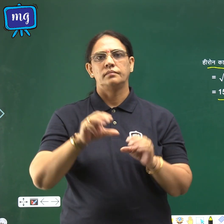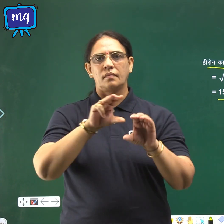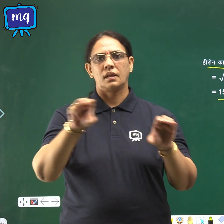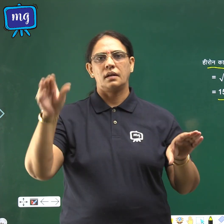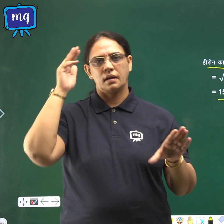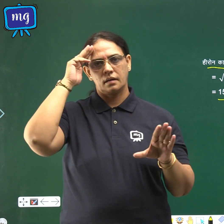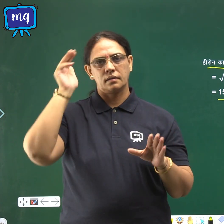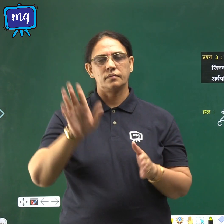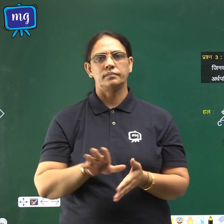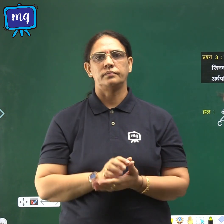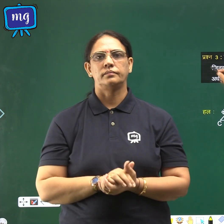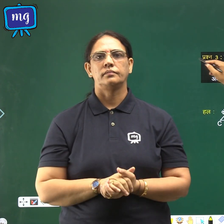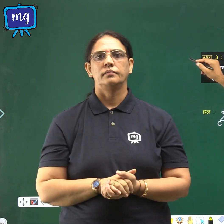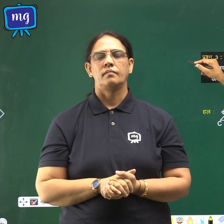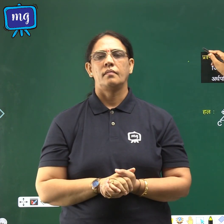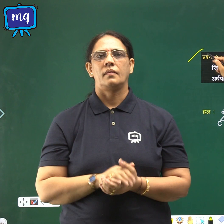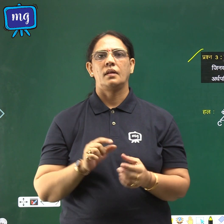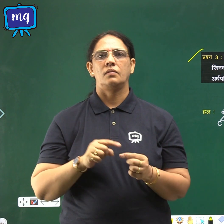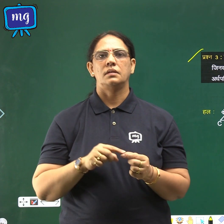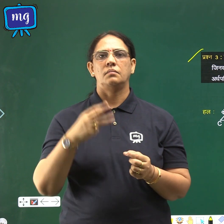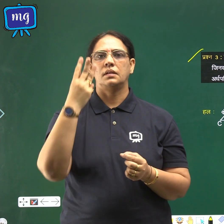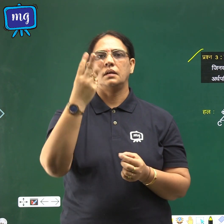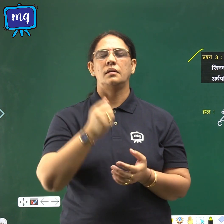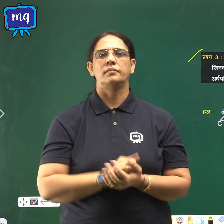समझ आ गया। प्रश्न नंबर 3,